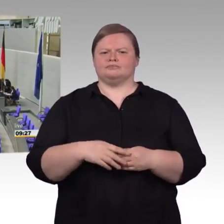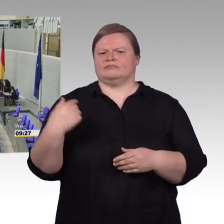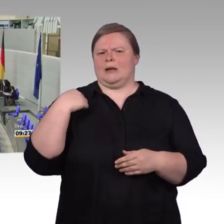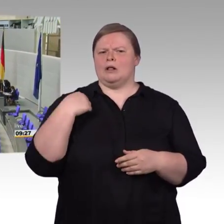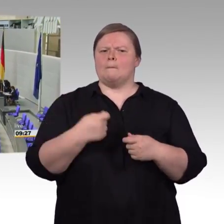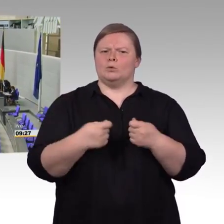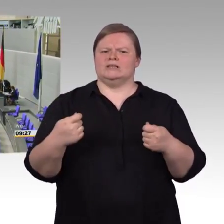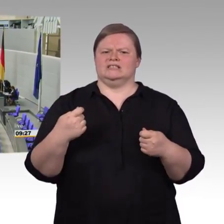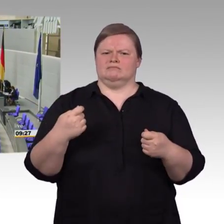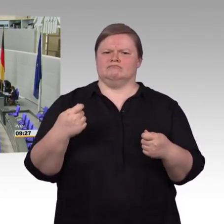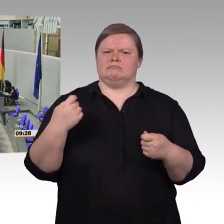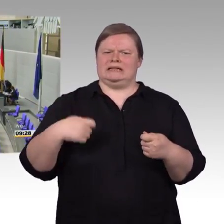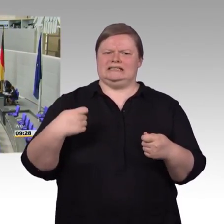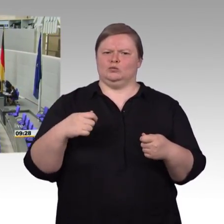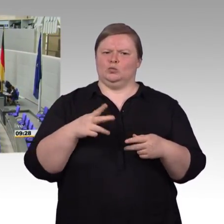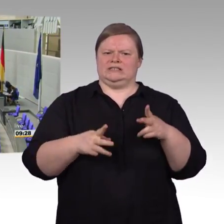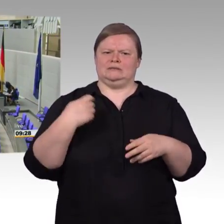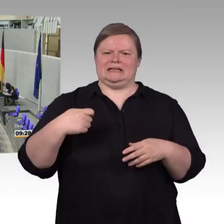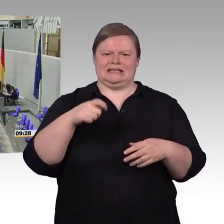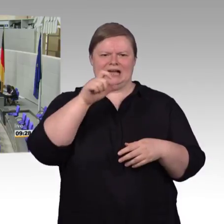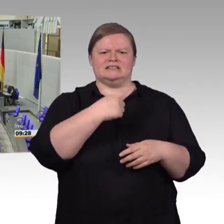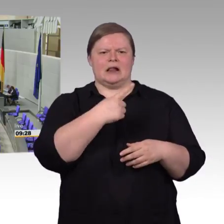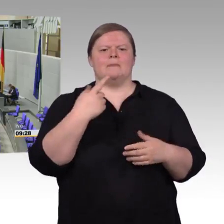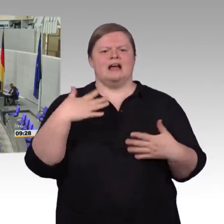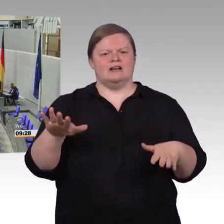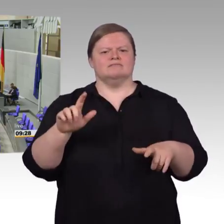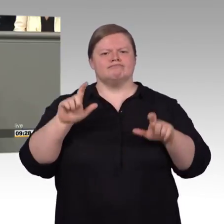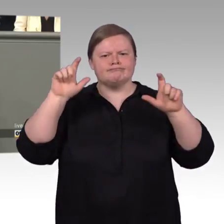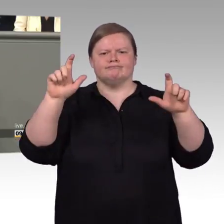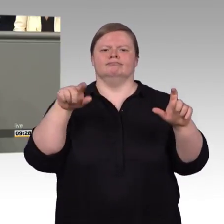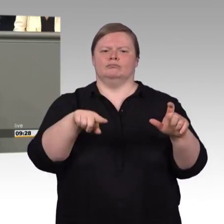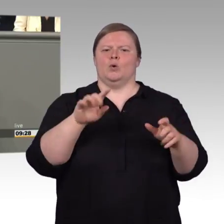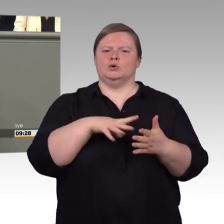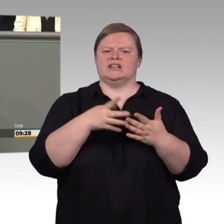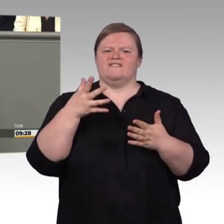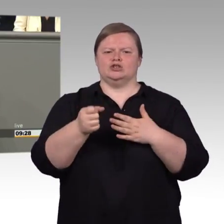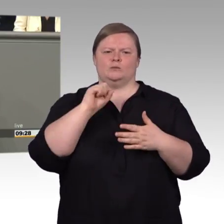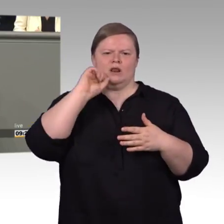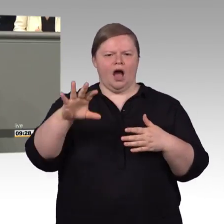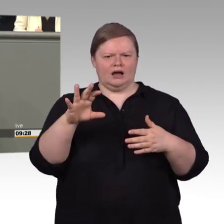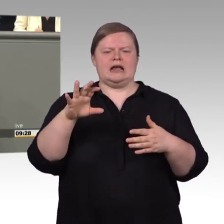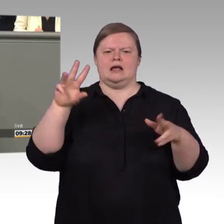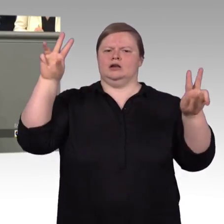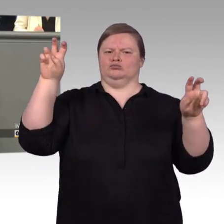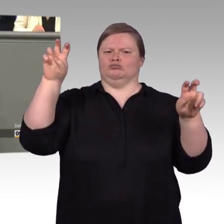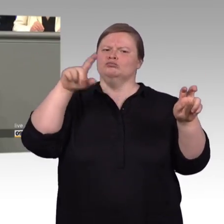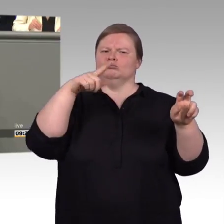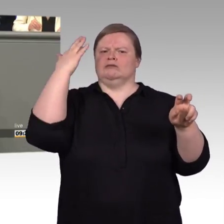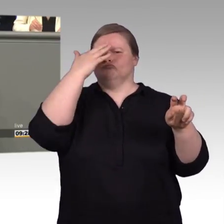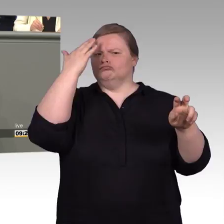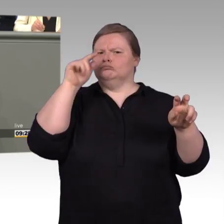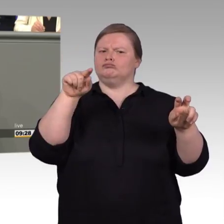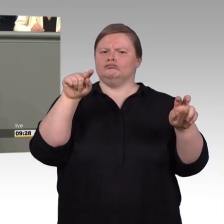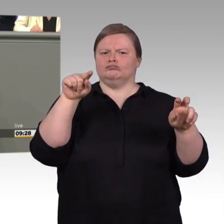Sehr geehrter Herr Präsident, liebe Kolleginnen und Kollegen, die Bundesjustizministerin hat sich einen Werbespruch, einen Claim für